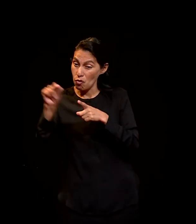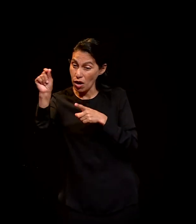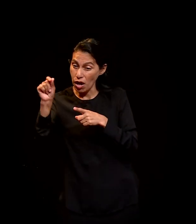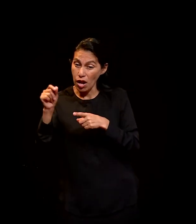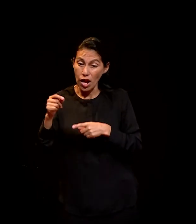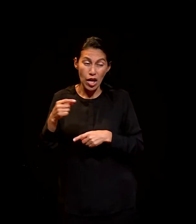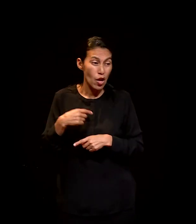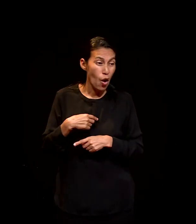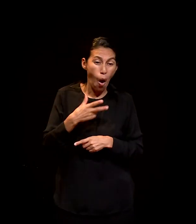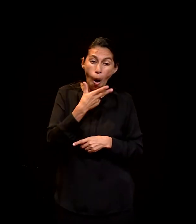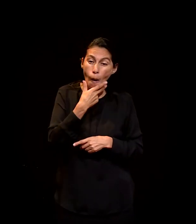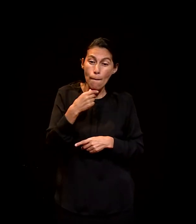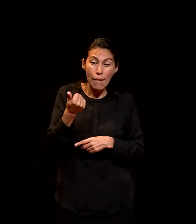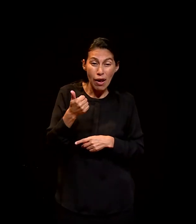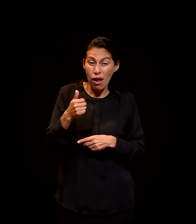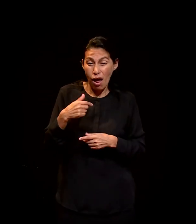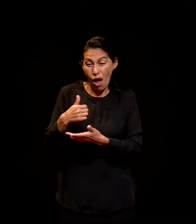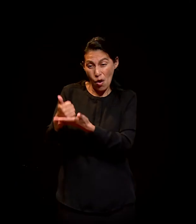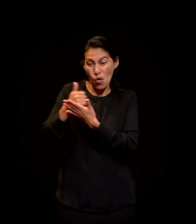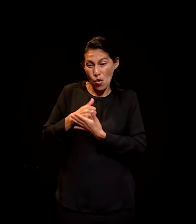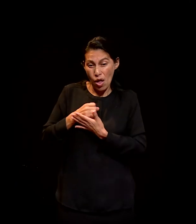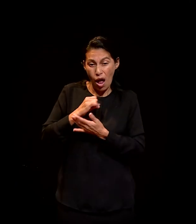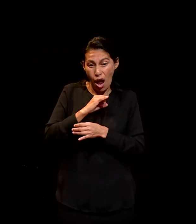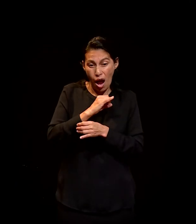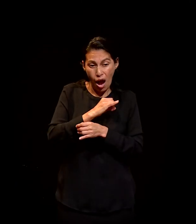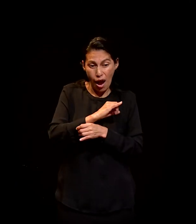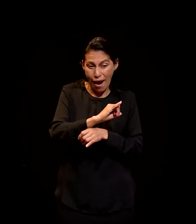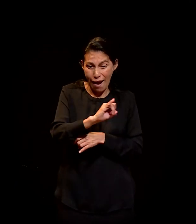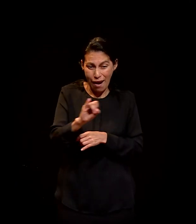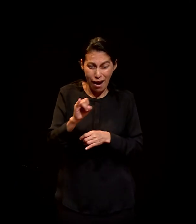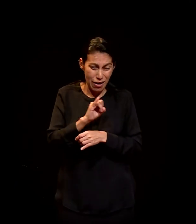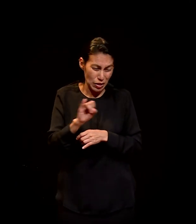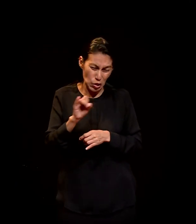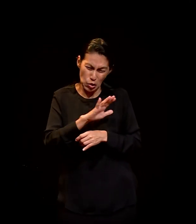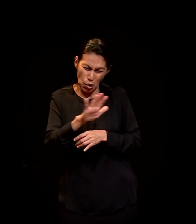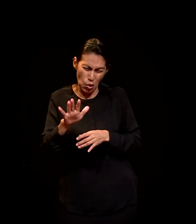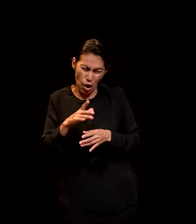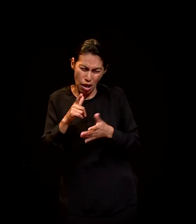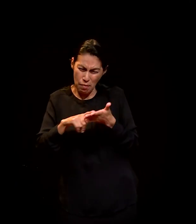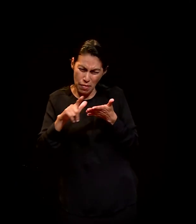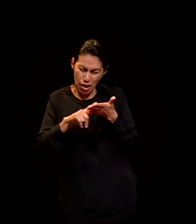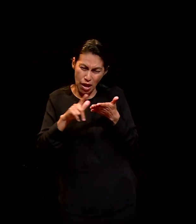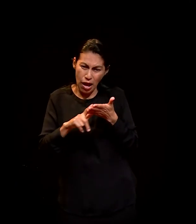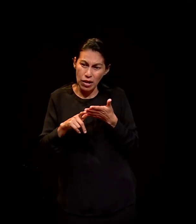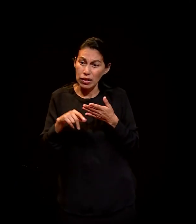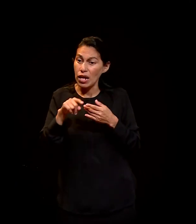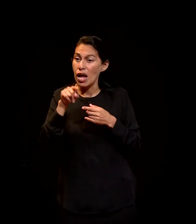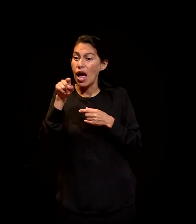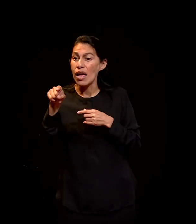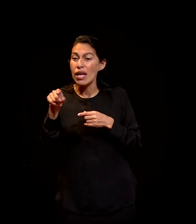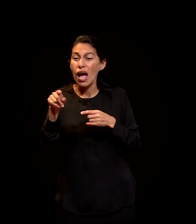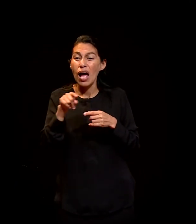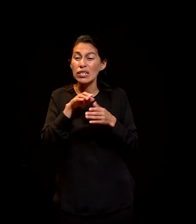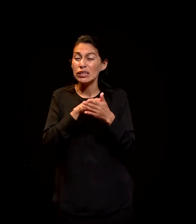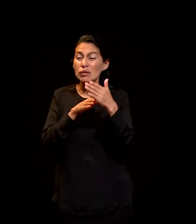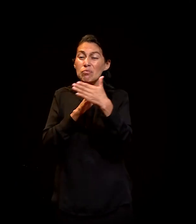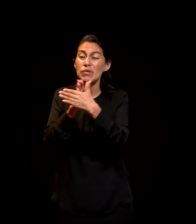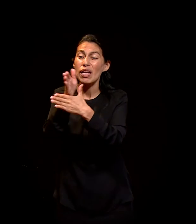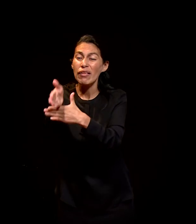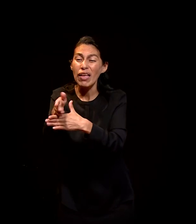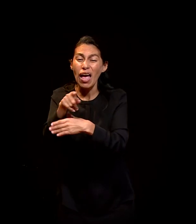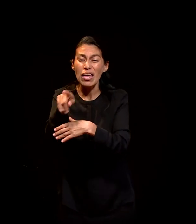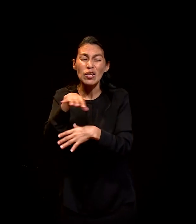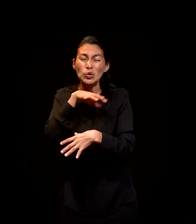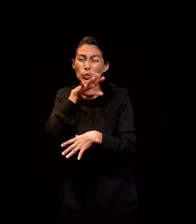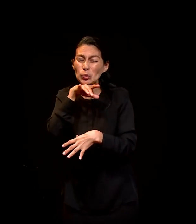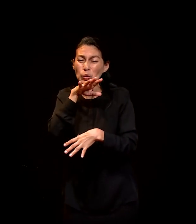someten a un terreno que colinda con el nuestro que es de un vivero equipo es ahí todo enfangado y yo corriendo y ellos